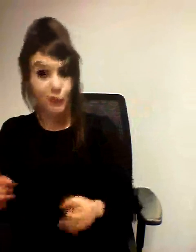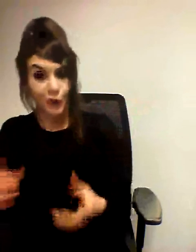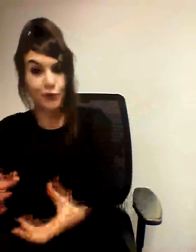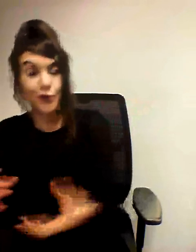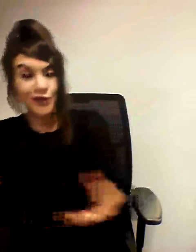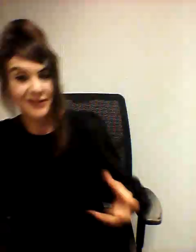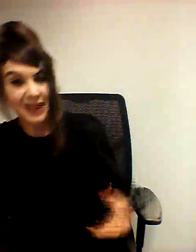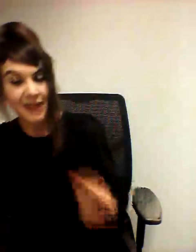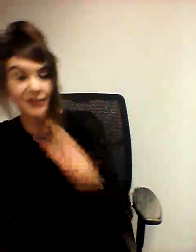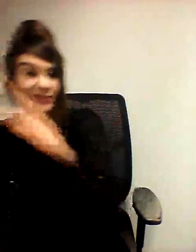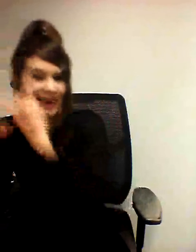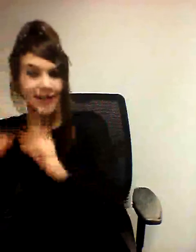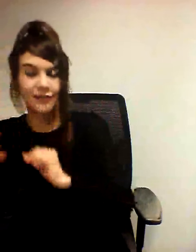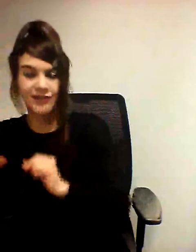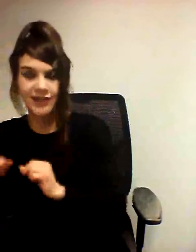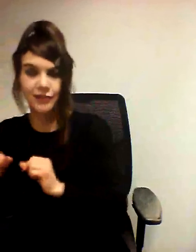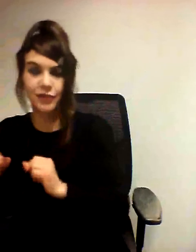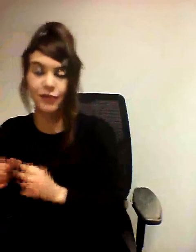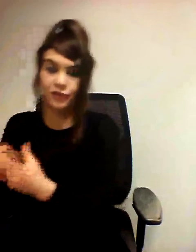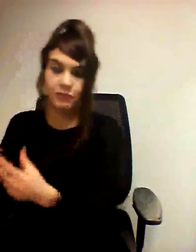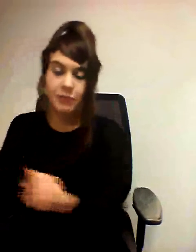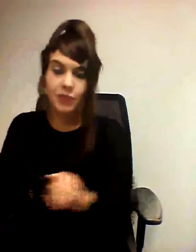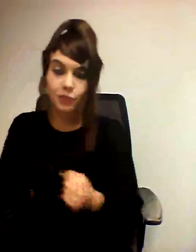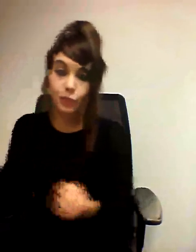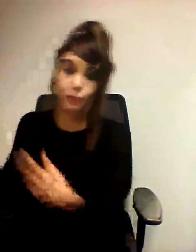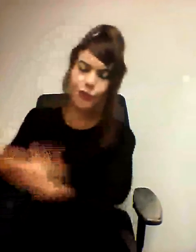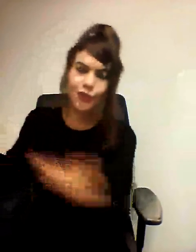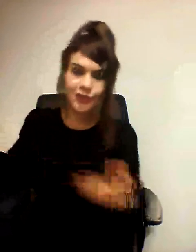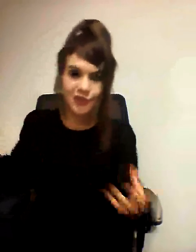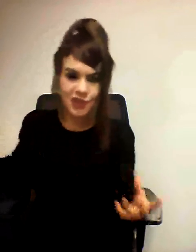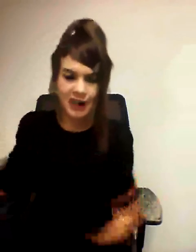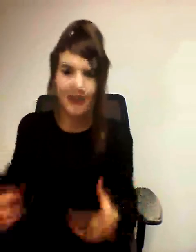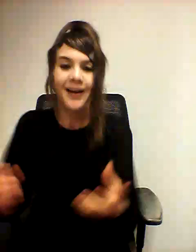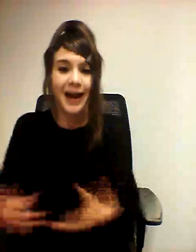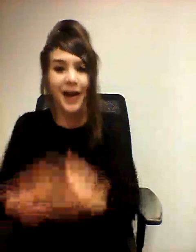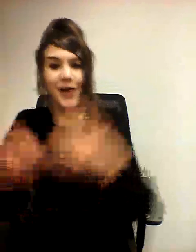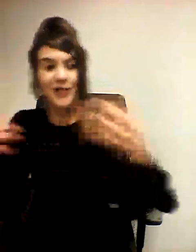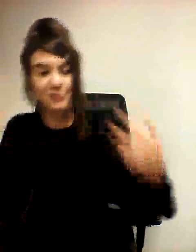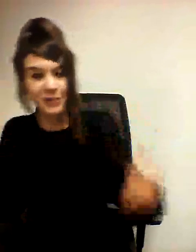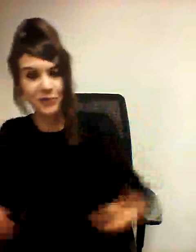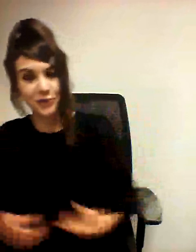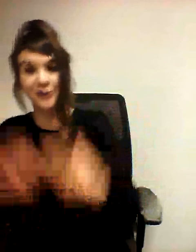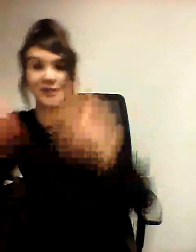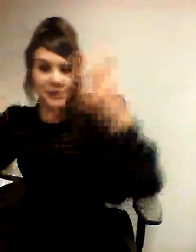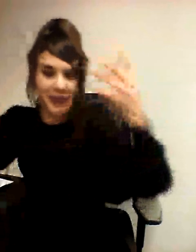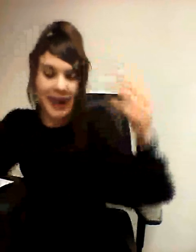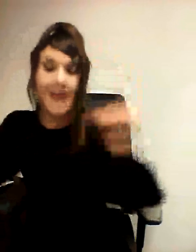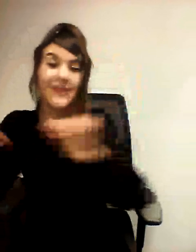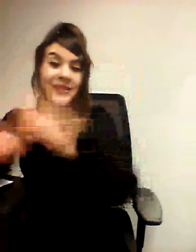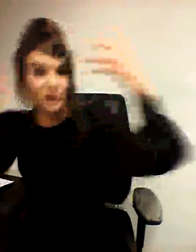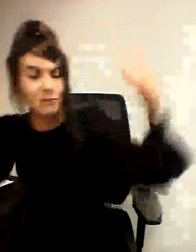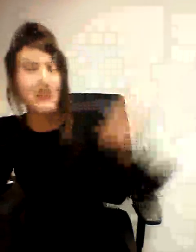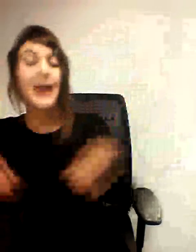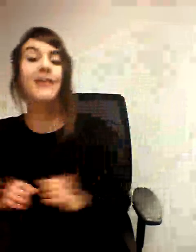worden voordat eiwitten daar verteerd kunnen worden tot aminozuren, voordat die cellen uit aminozuren weer nieuwe eiwitten, nieuwe spiereiwitten